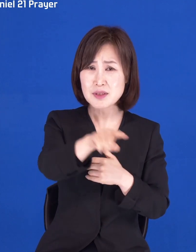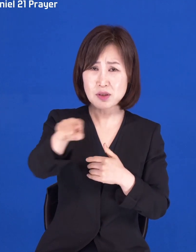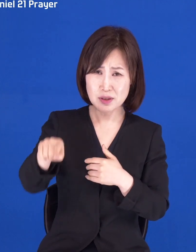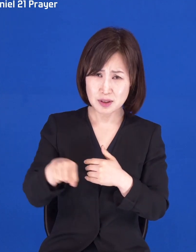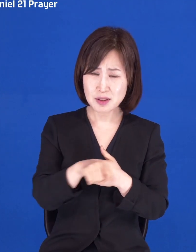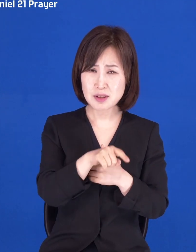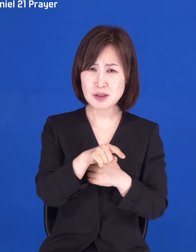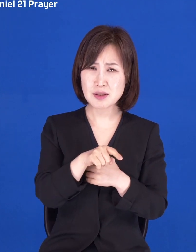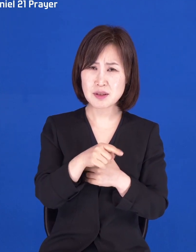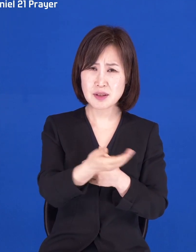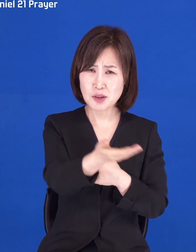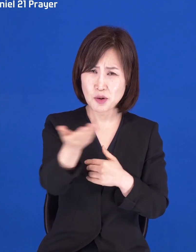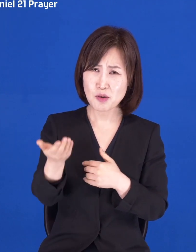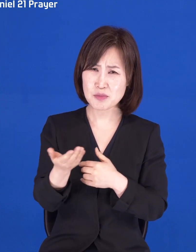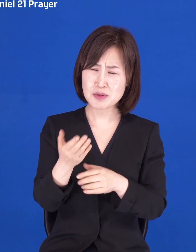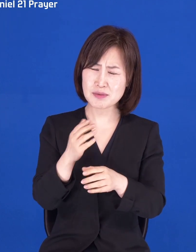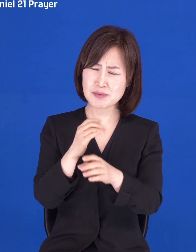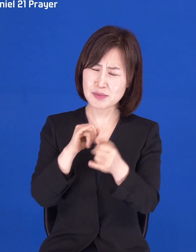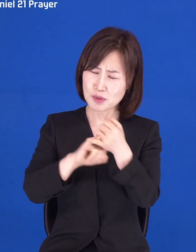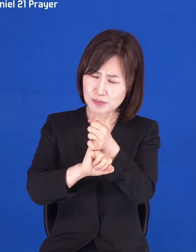그들을 꼭 기억해 주시고